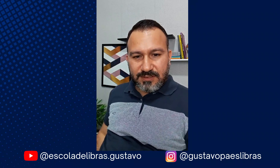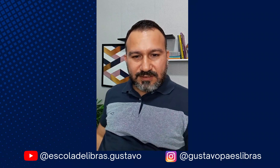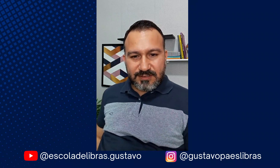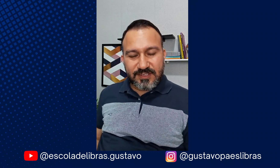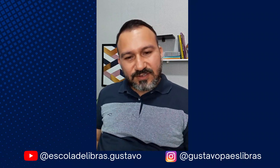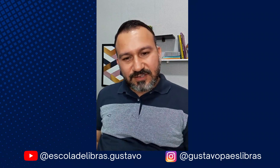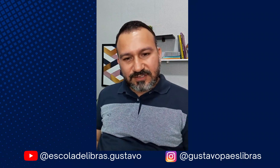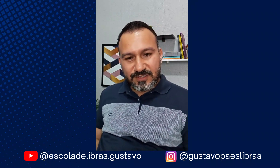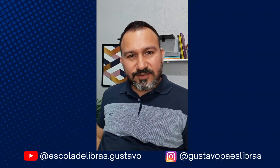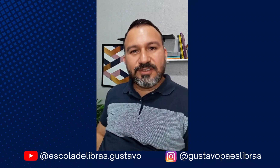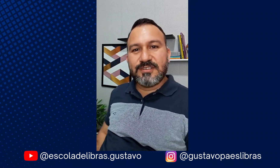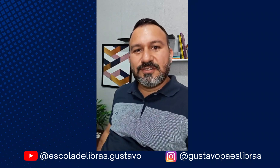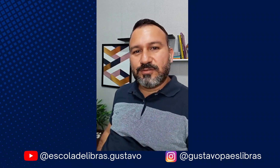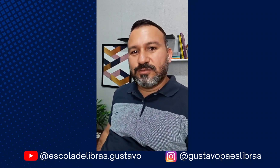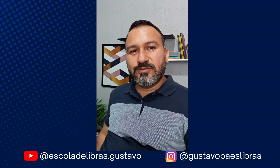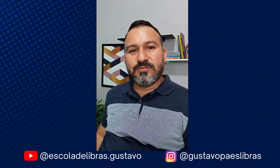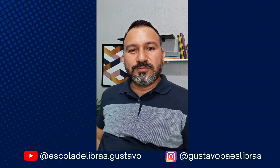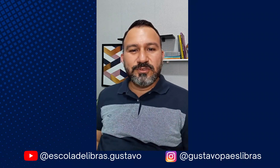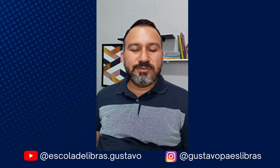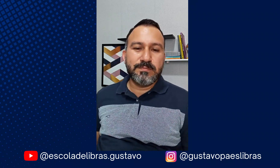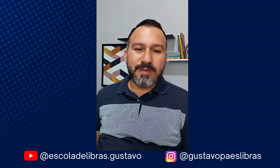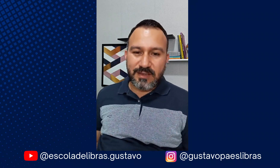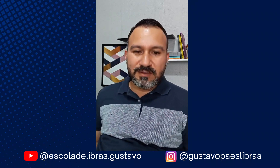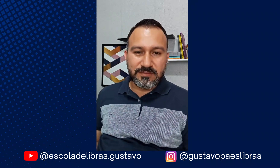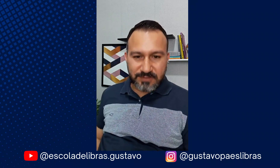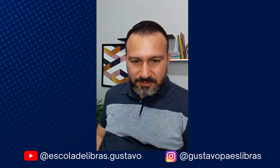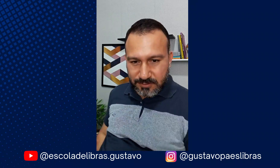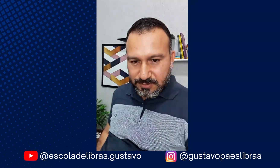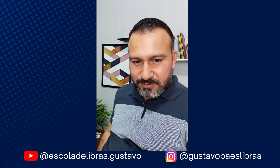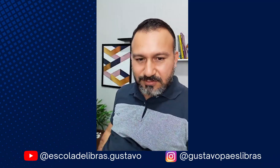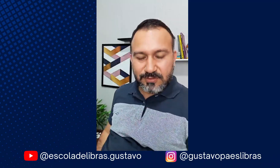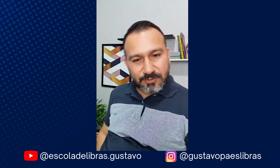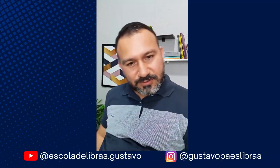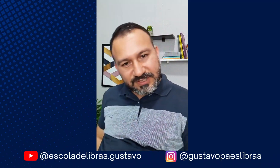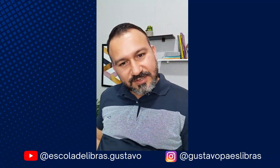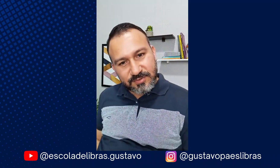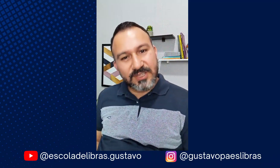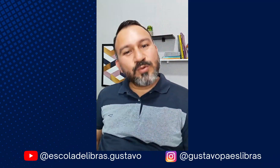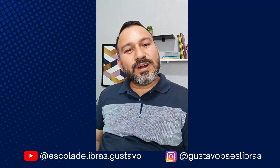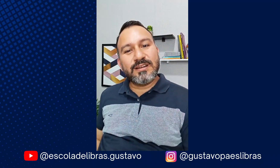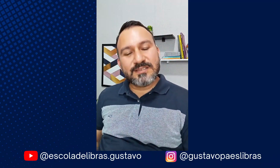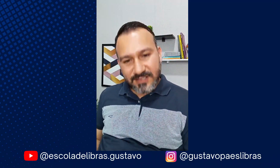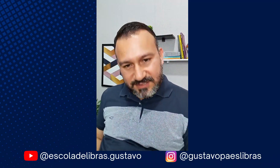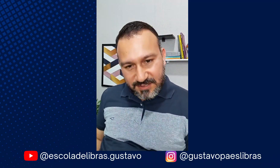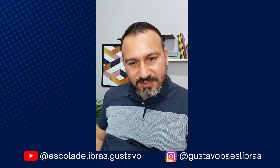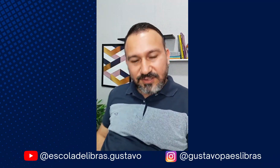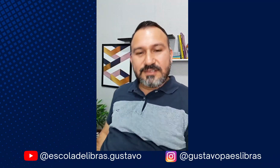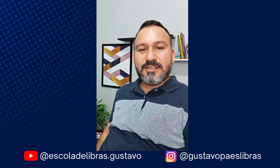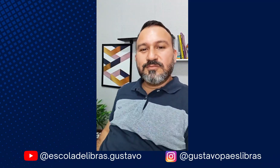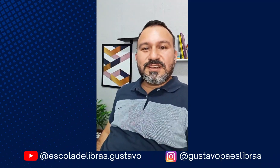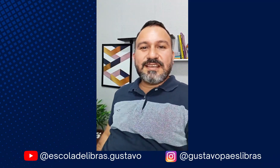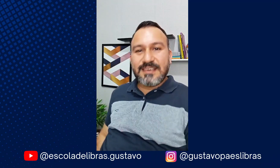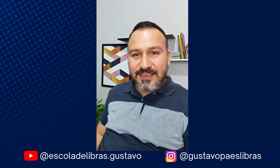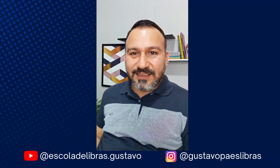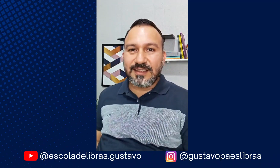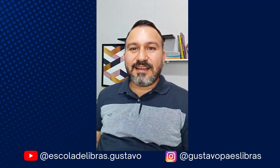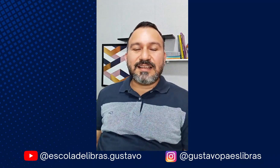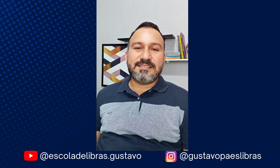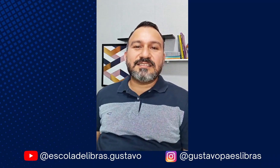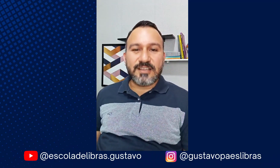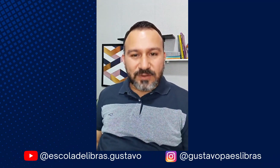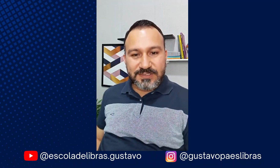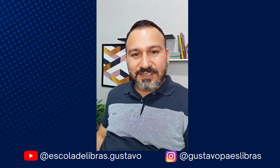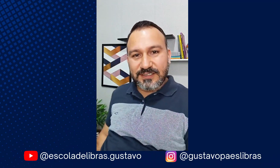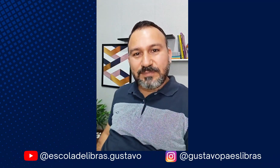noite, senhoras e senhores, sejam todos muito bem-vindos. Toda segunda, quarta e sexta, nós estamos aqui